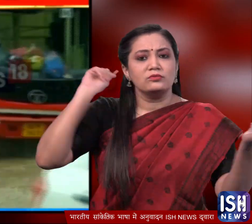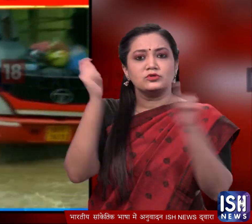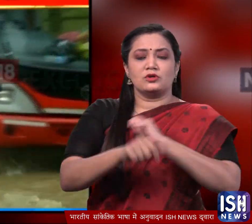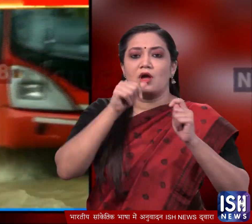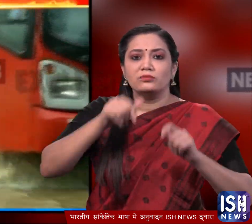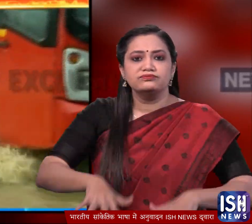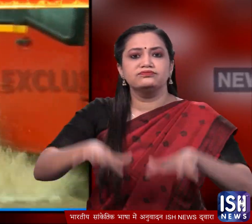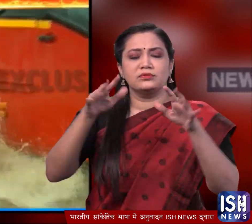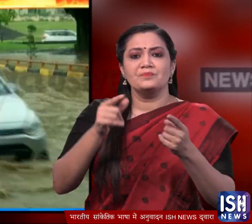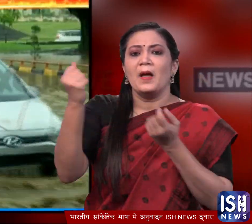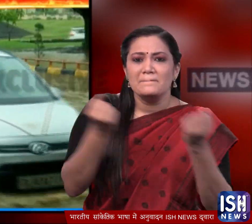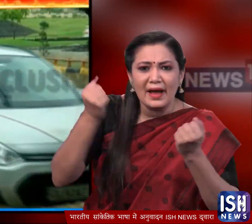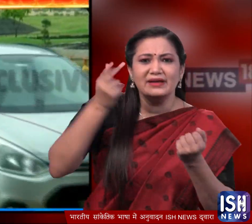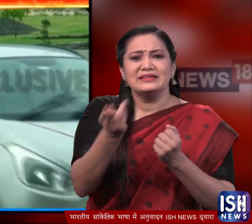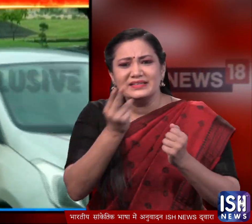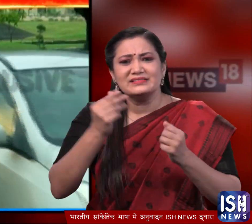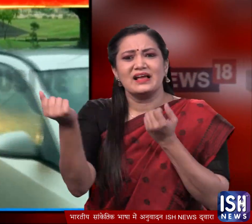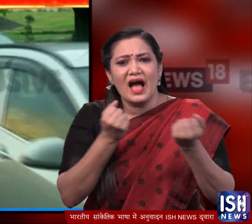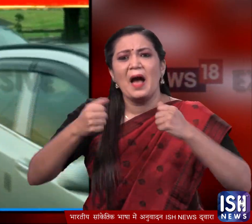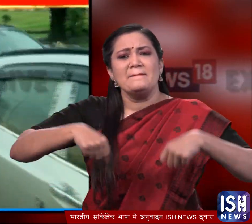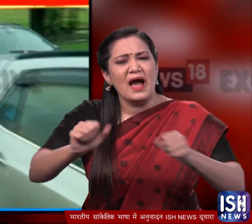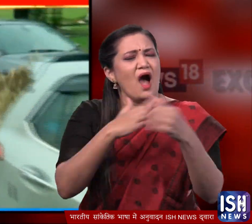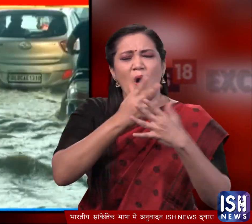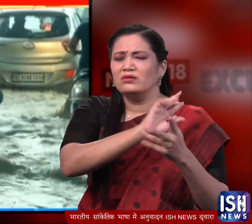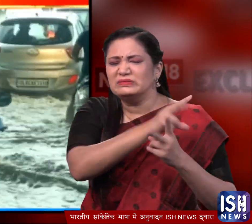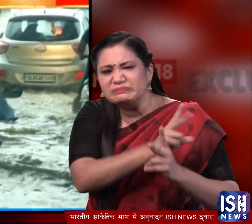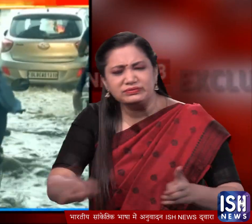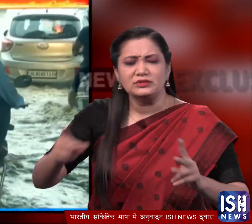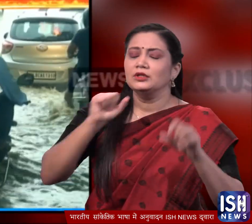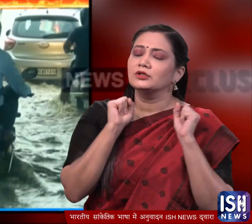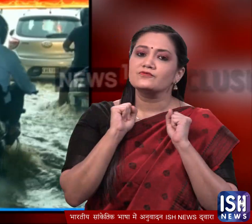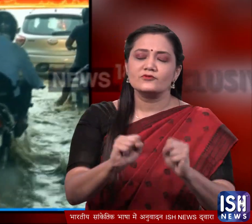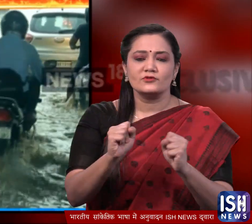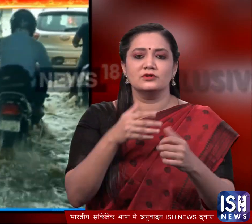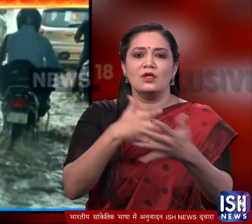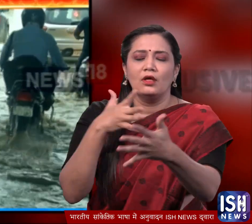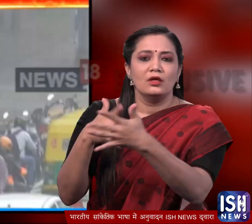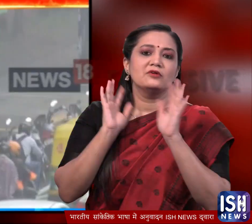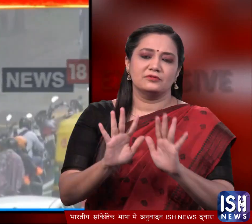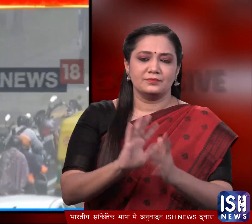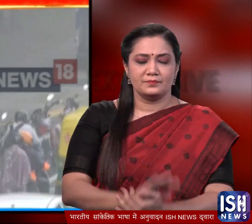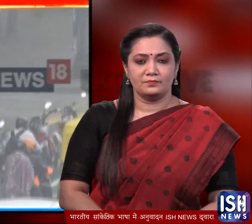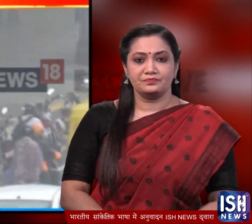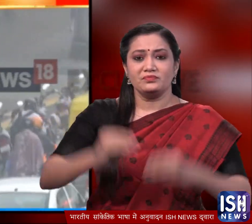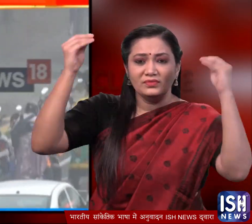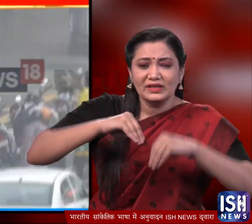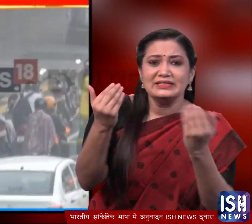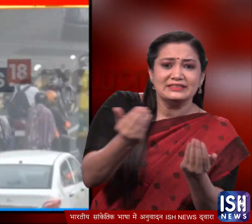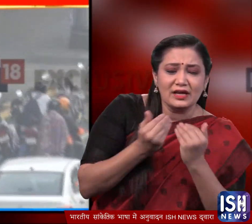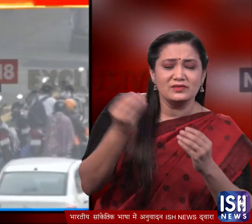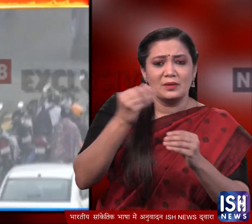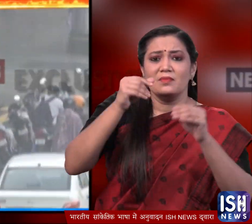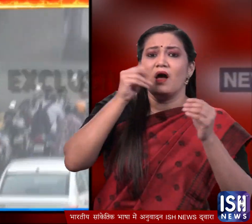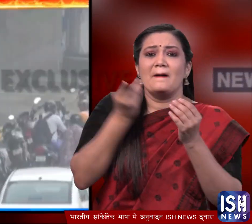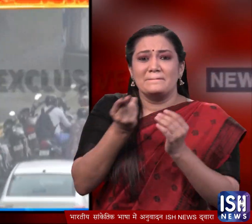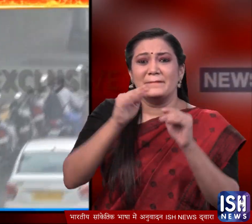लगी। क्या बसें, क्या कारें और क्या मोटरसाइकिल सवार, सबको इस परेशानी से दो चार होना पड़ा। बारिश से बचने के लिए किसी ने